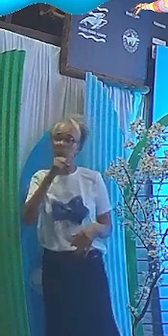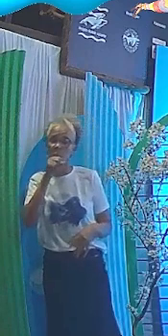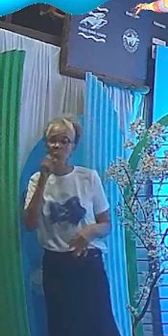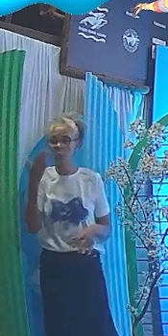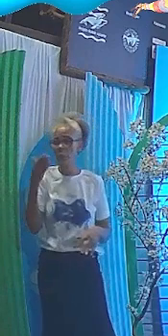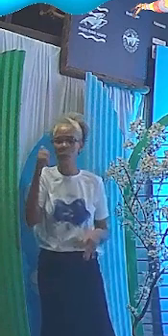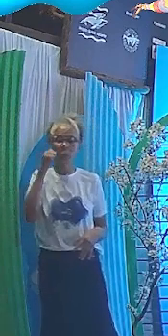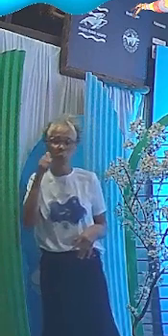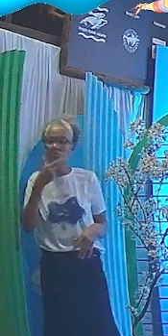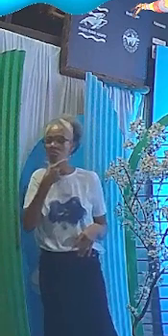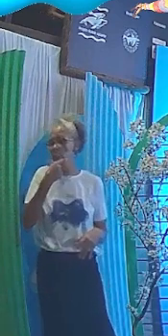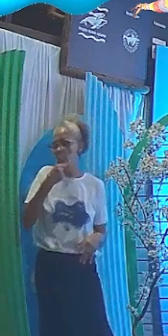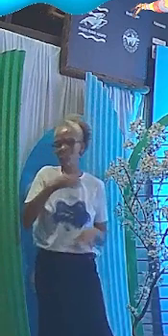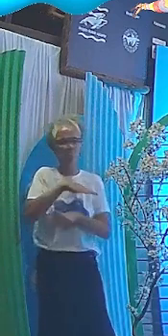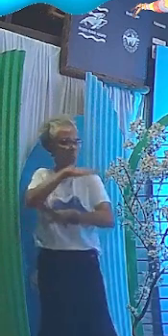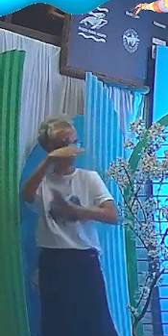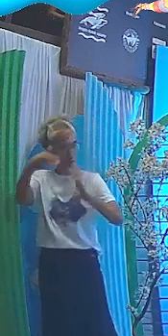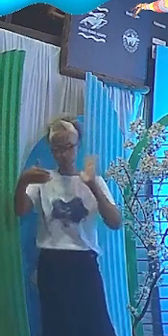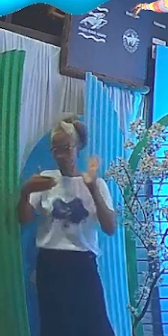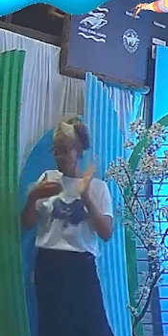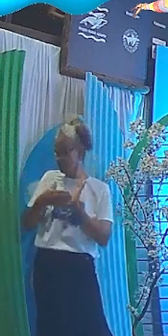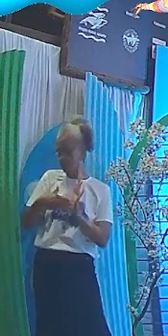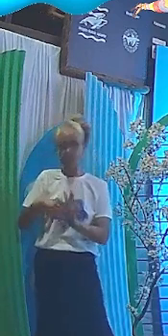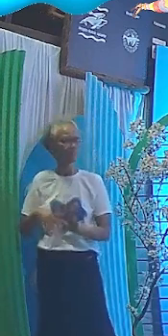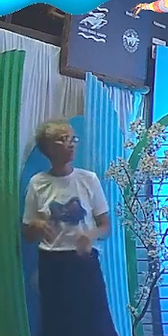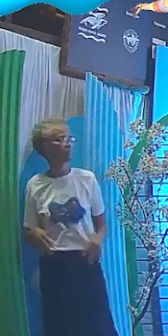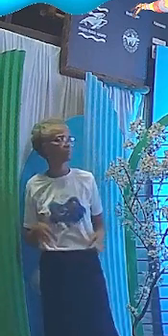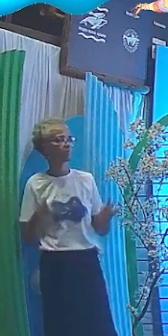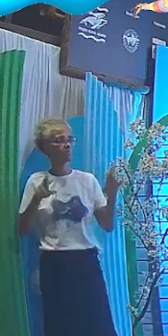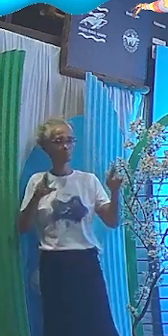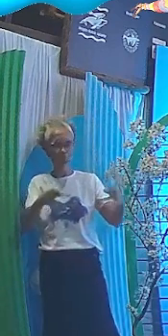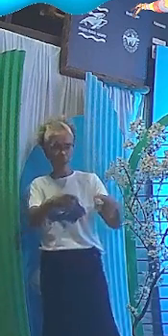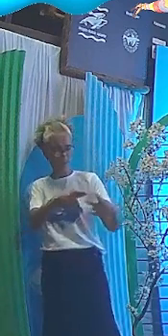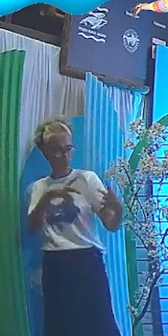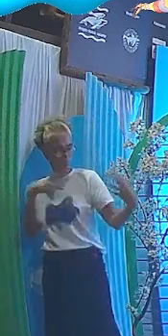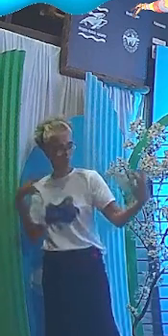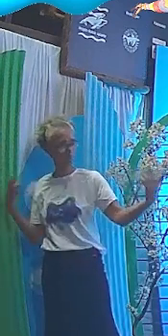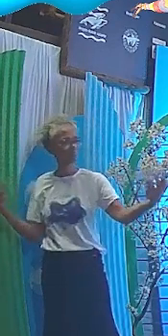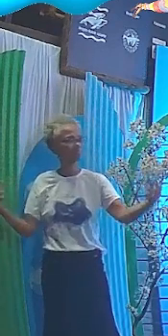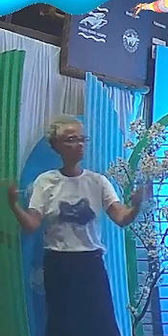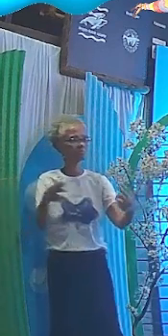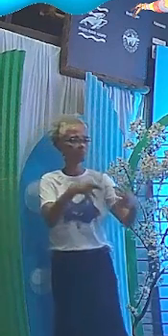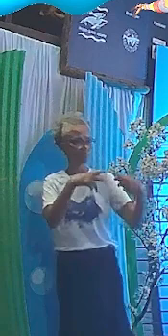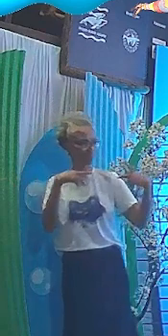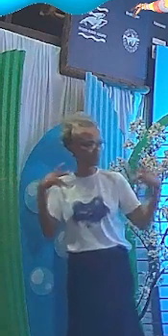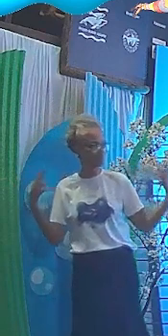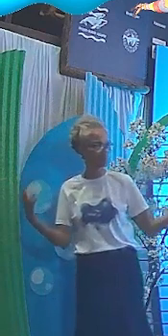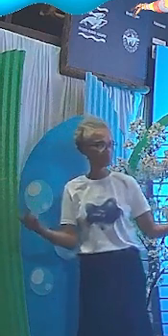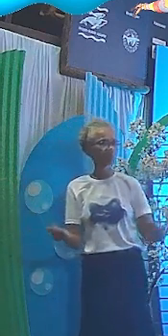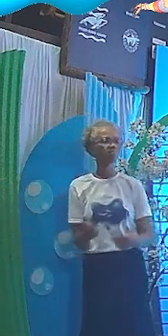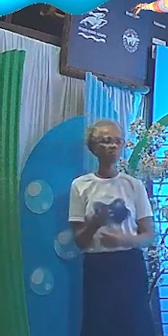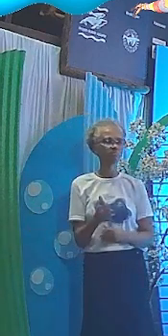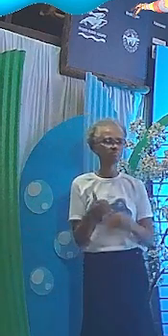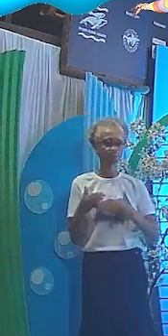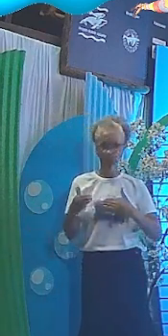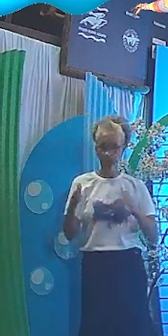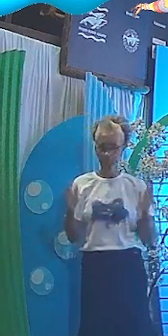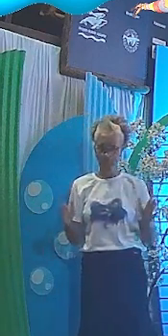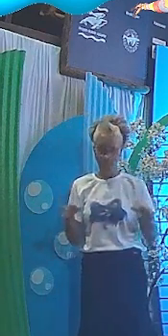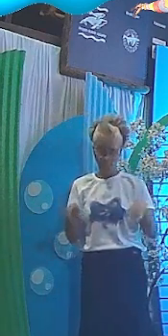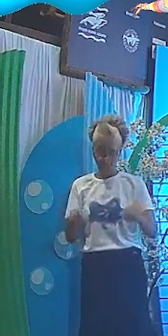Tem poesia, tem conto, tem lançamento, tem mesa sobre clube de leitura, tem até Deco que vai